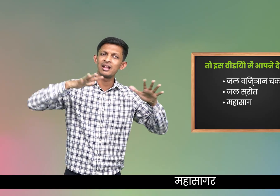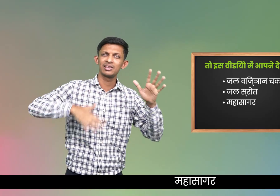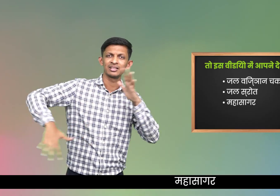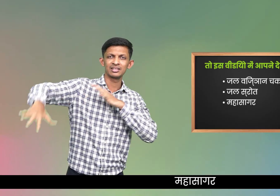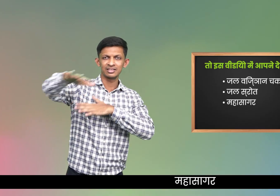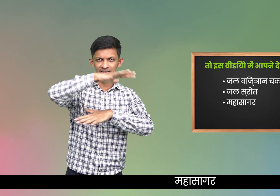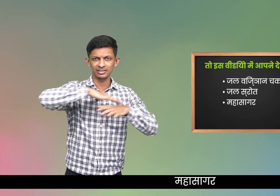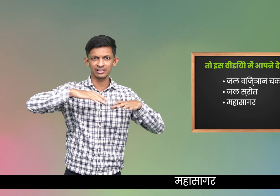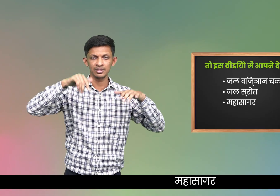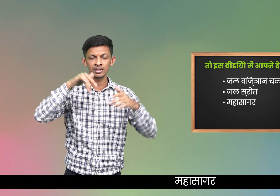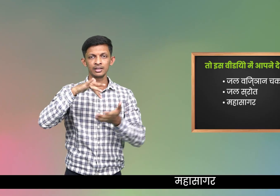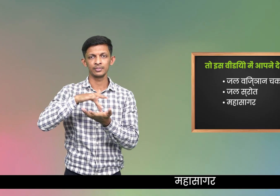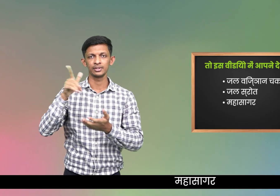महासागर,